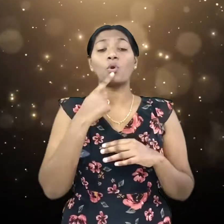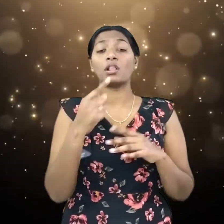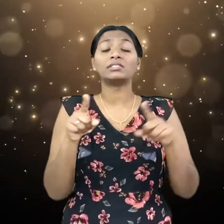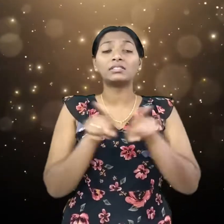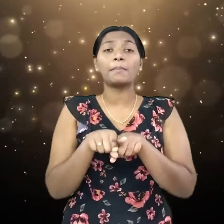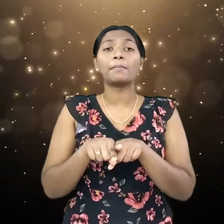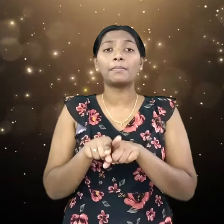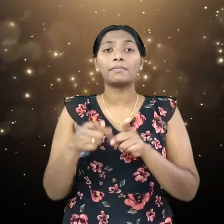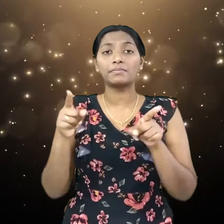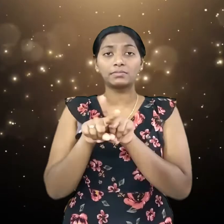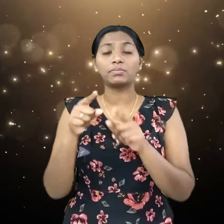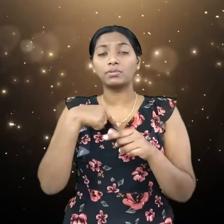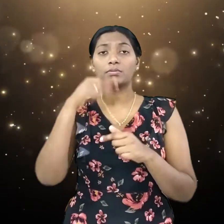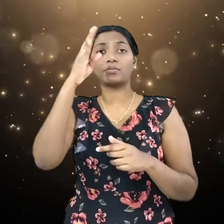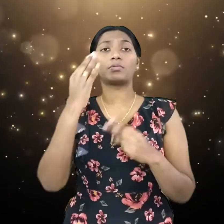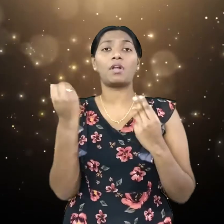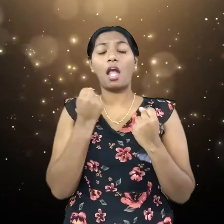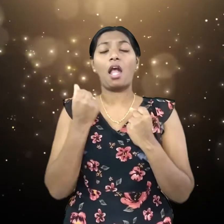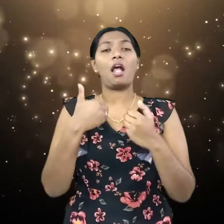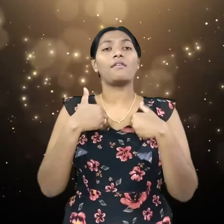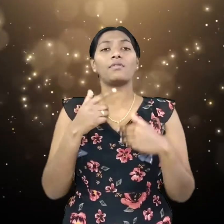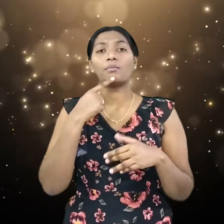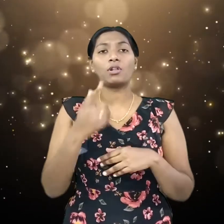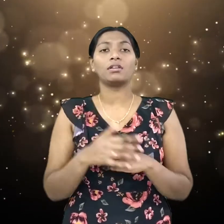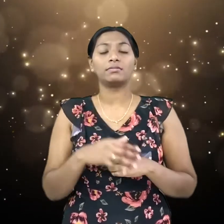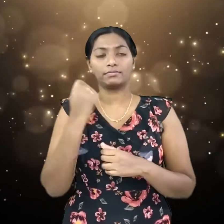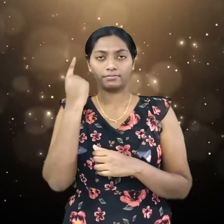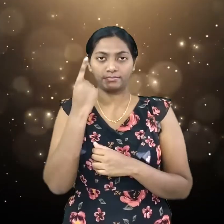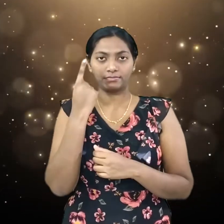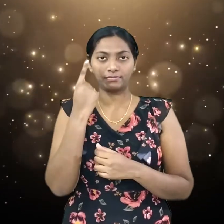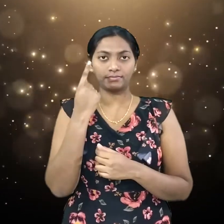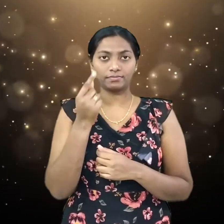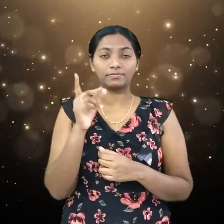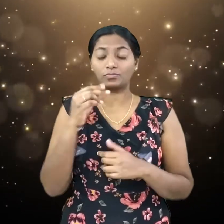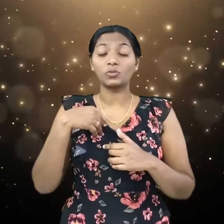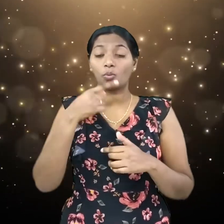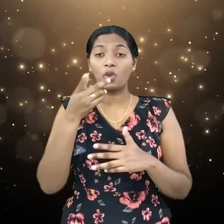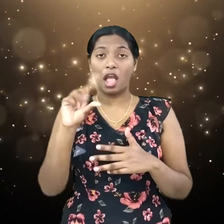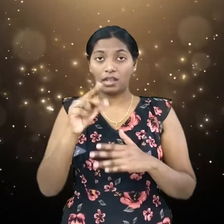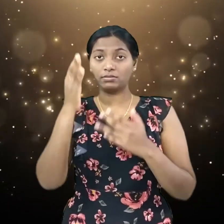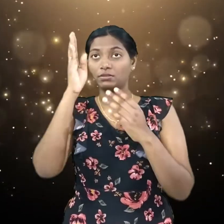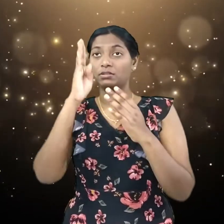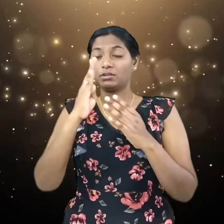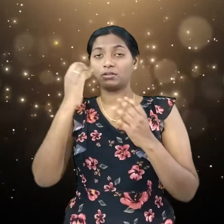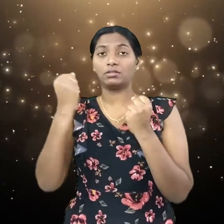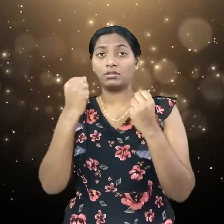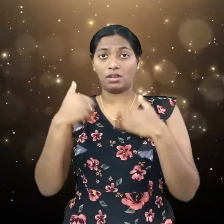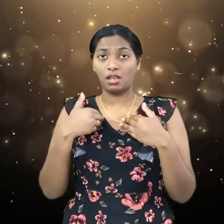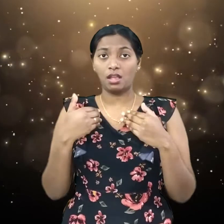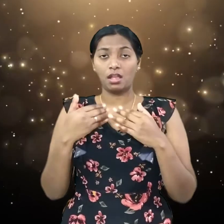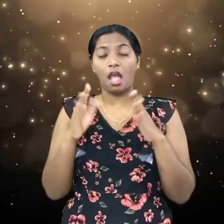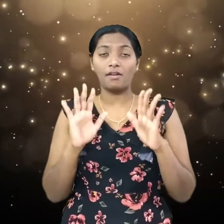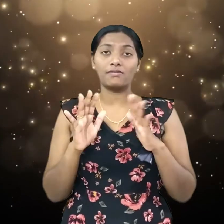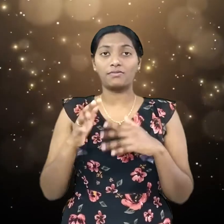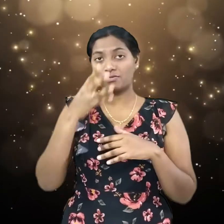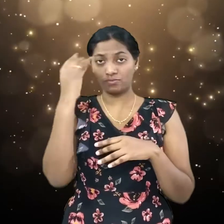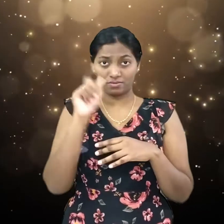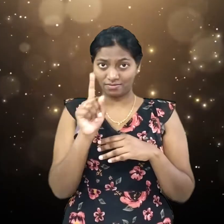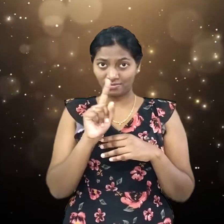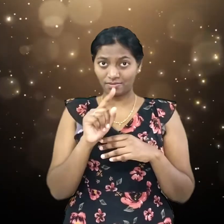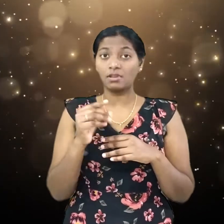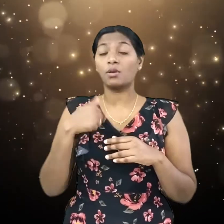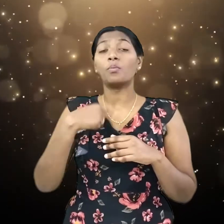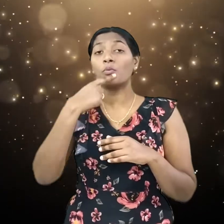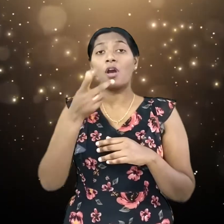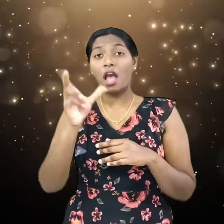अनुग्रह हुआ, मुझ पर अनुग्रह हुआ, समझ में आ गया, बोली मुझ पर अनुग्रह हुआ, भूलेंगे तो नहीं, बोली